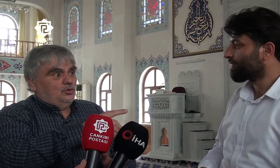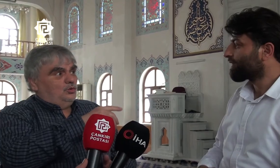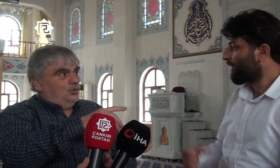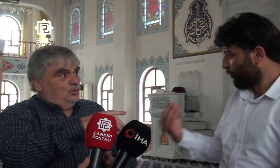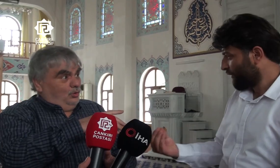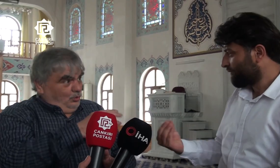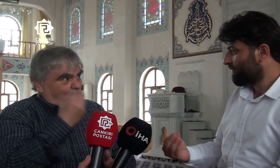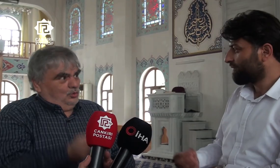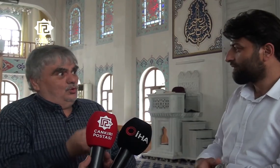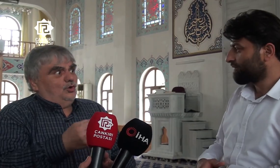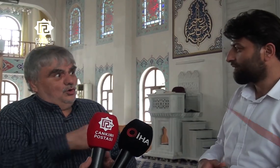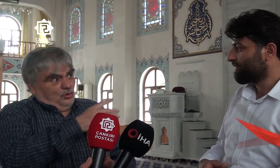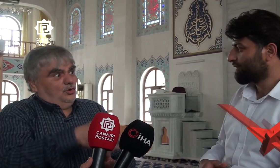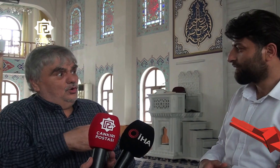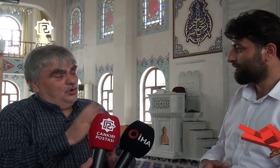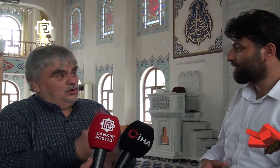gösteriyoruz.